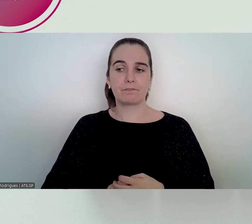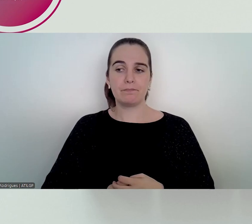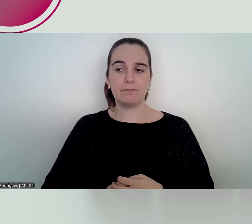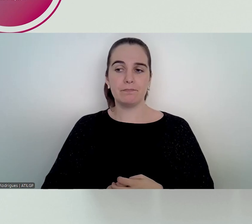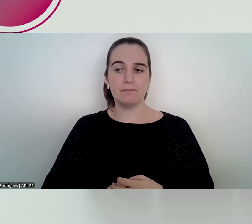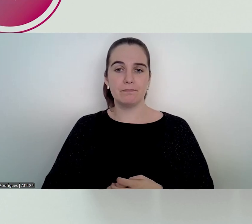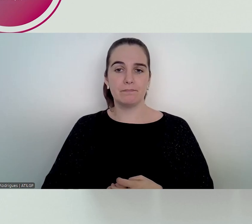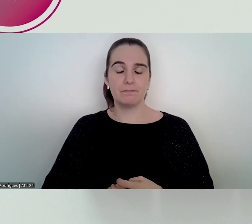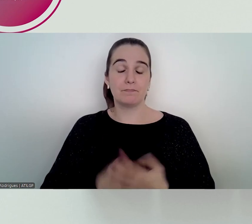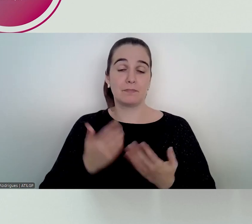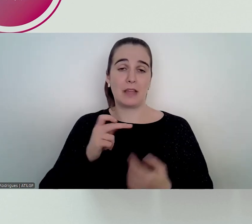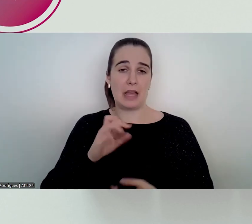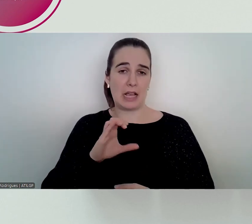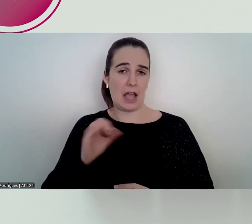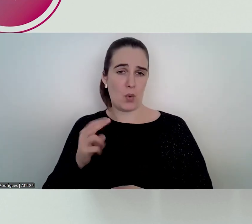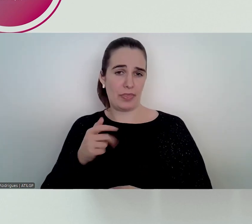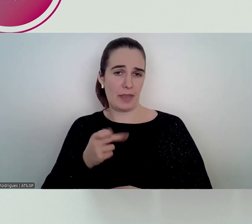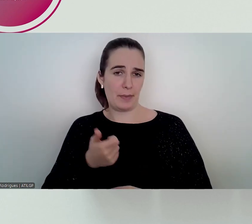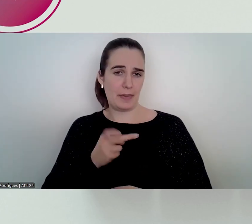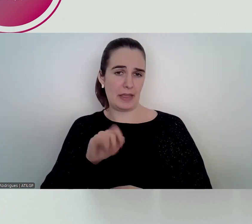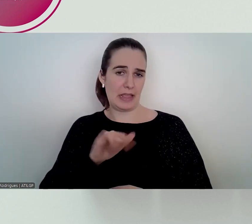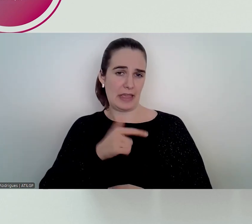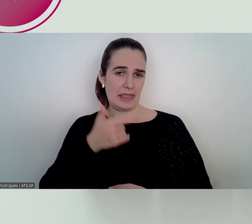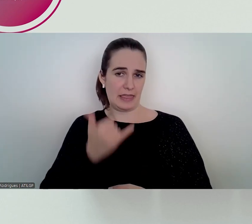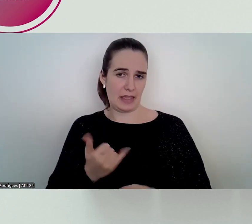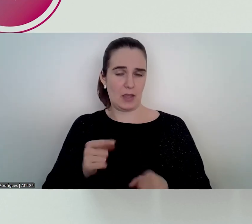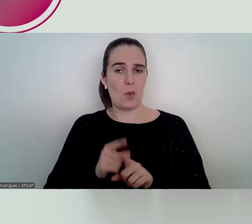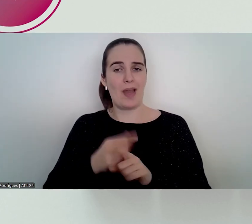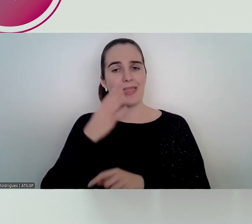A accountability, enquanto procura de